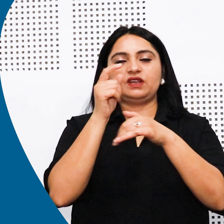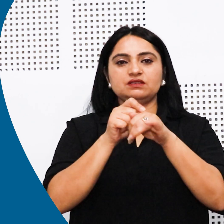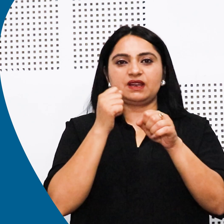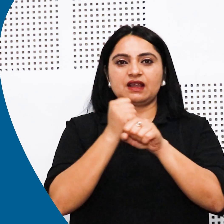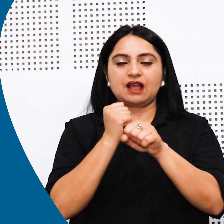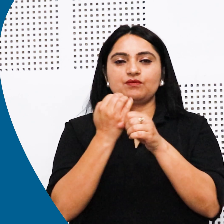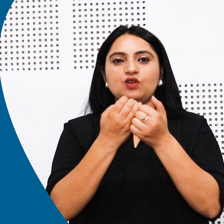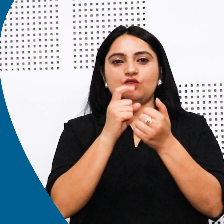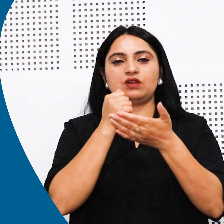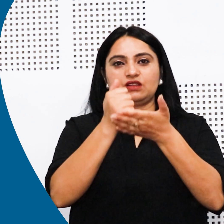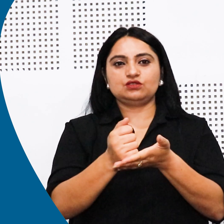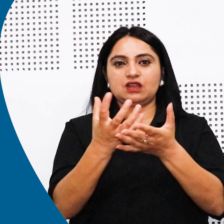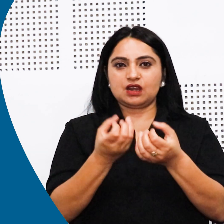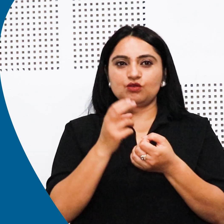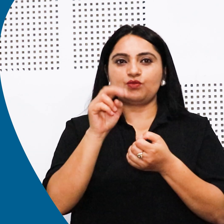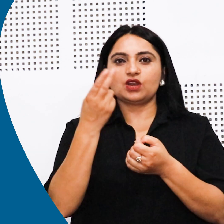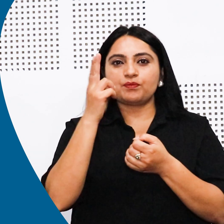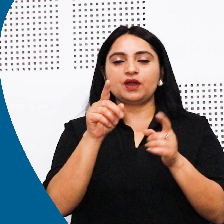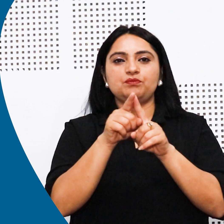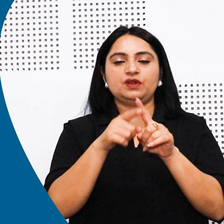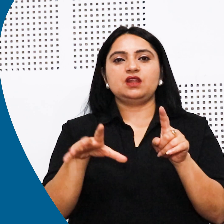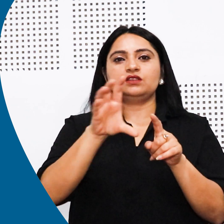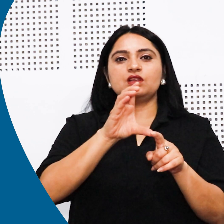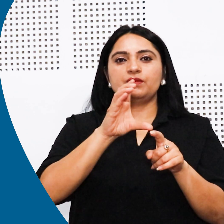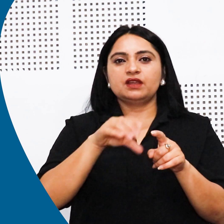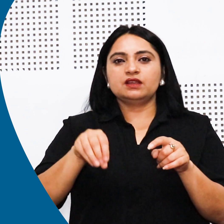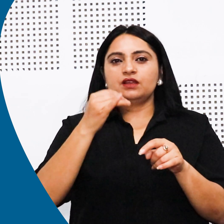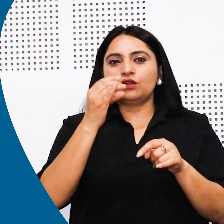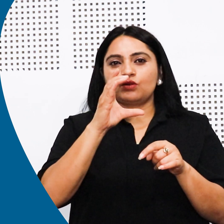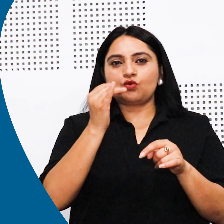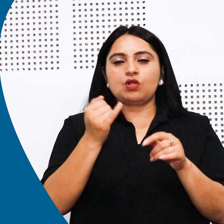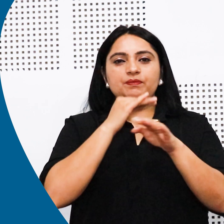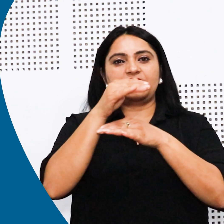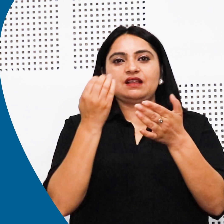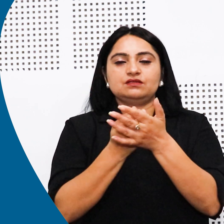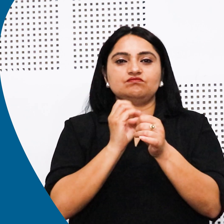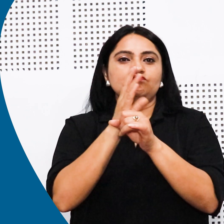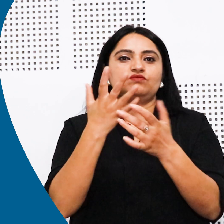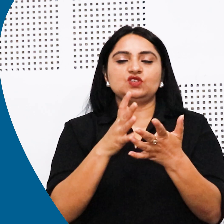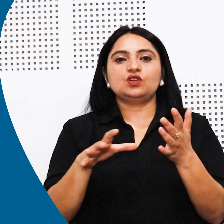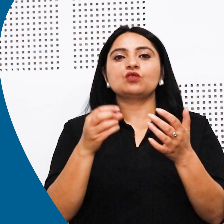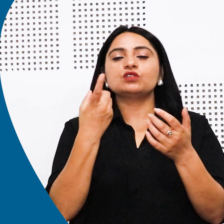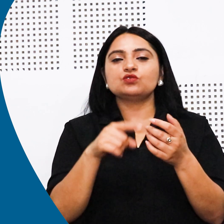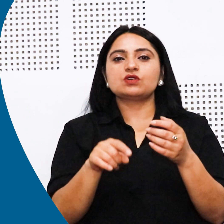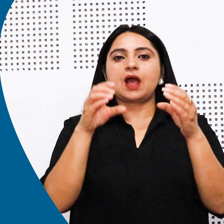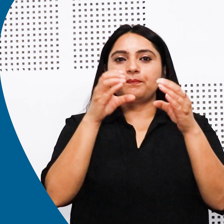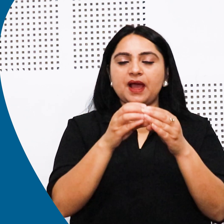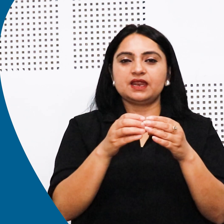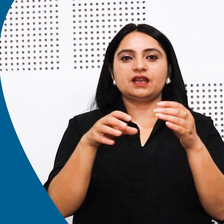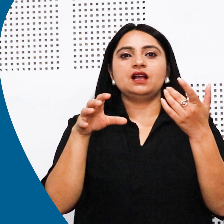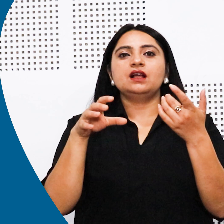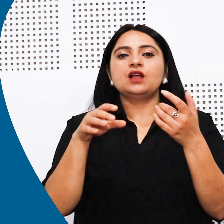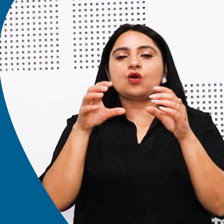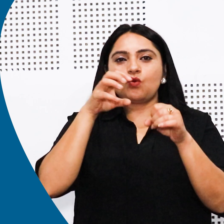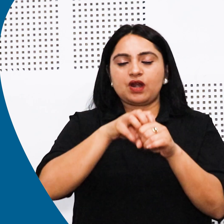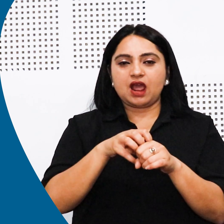काम गराउनका लागि सहयोग लिनुपर्ने भए पनि सबै टोल विकास संस्था सक्रिय छैनन्। कतिपय पालिका वा वडाले टोल विकास